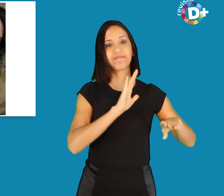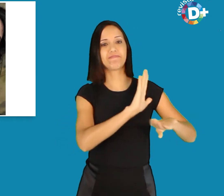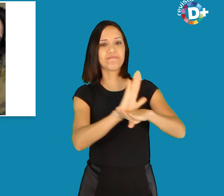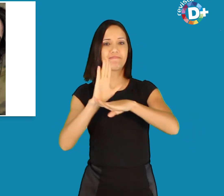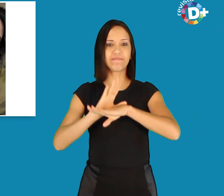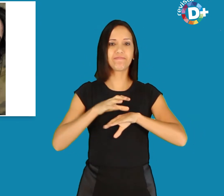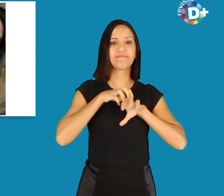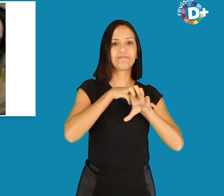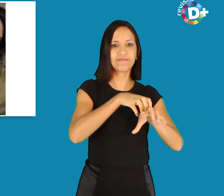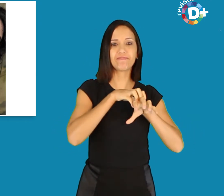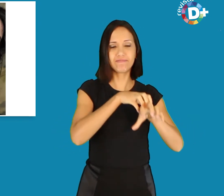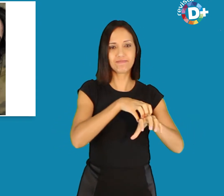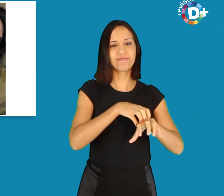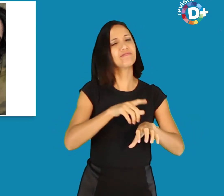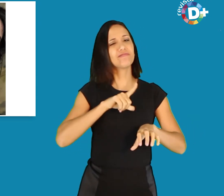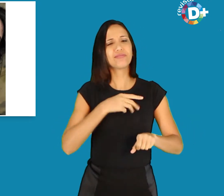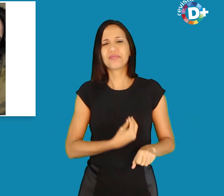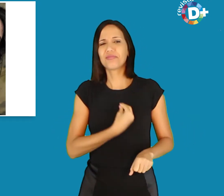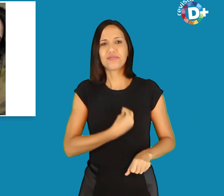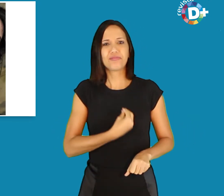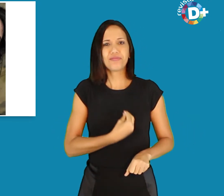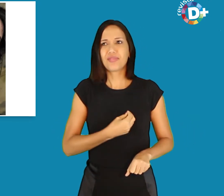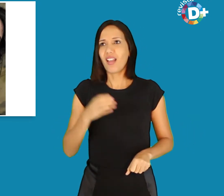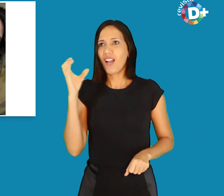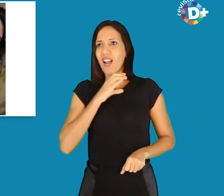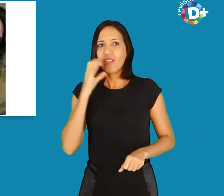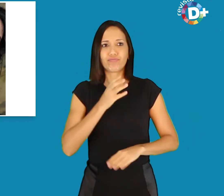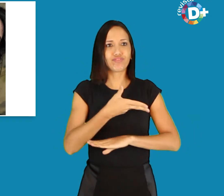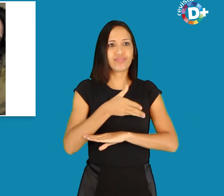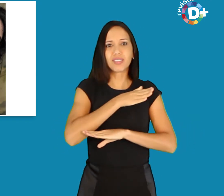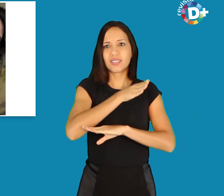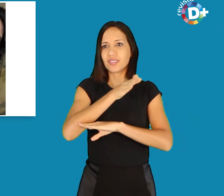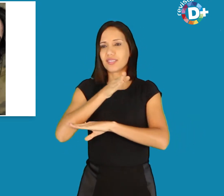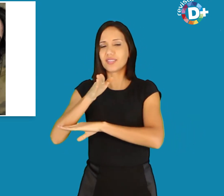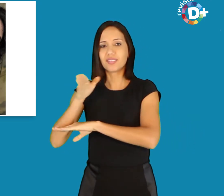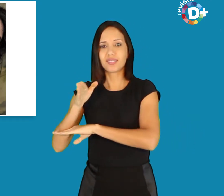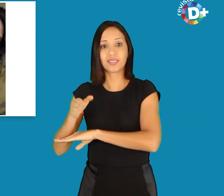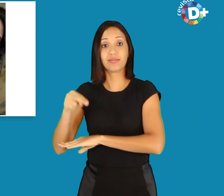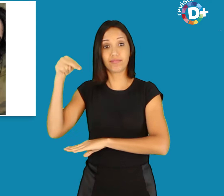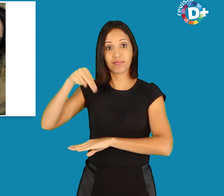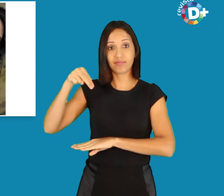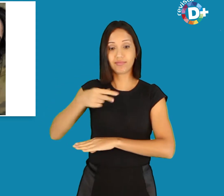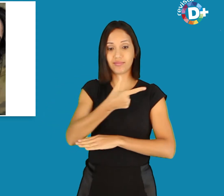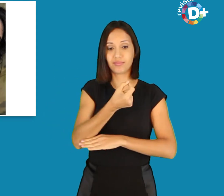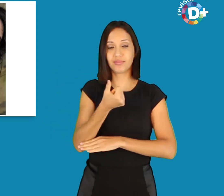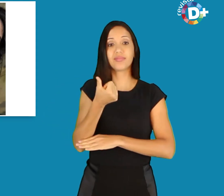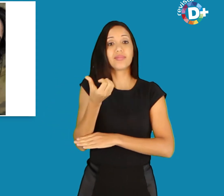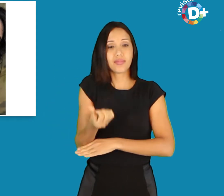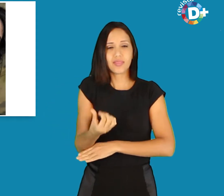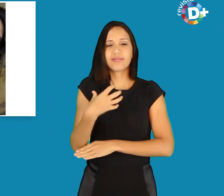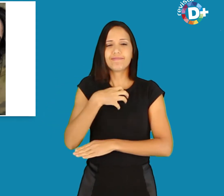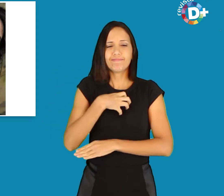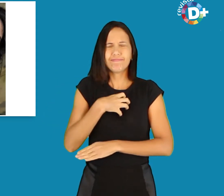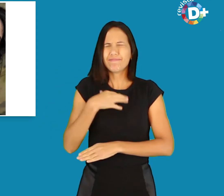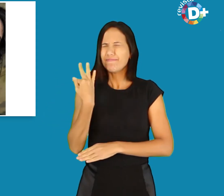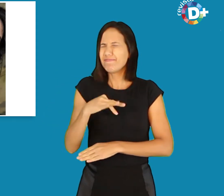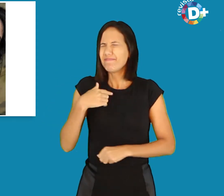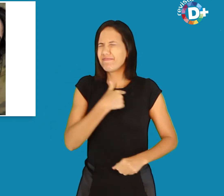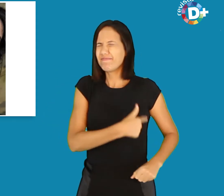trabalhava como assistente de transporte tinha uma rotina super corrida em novembro de 2016 sentindo